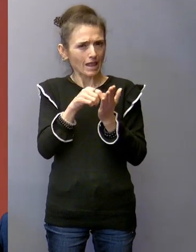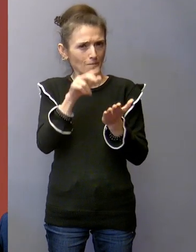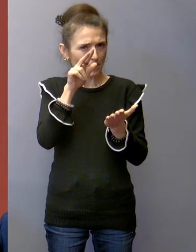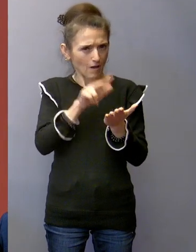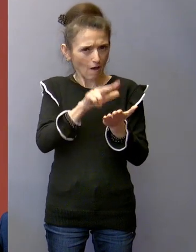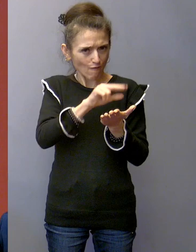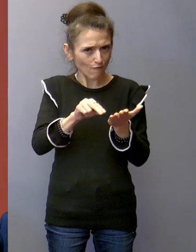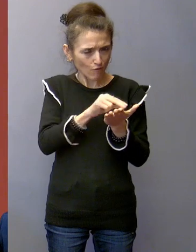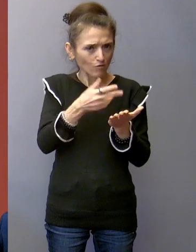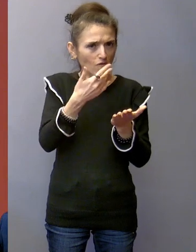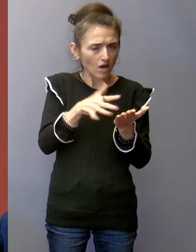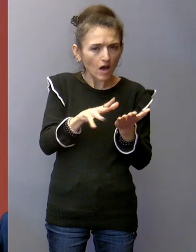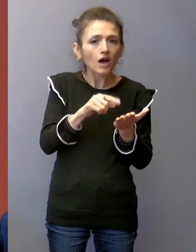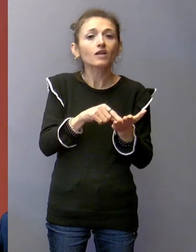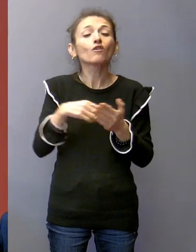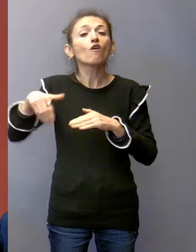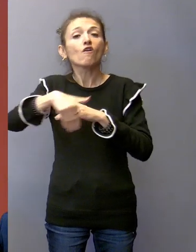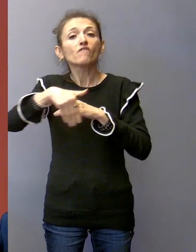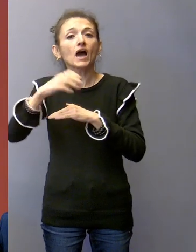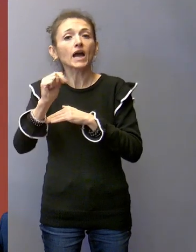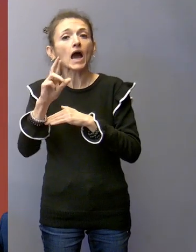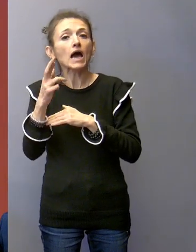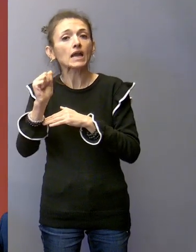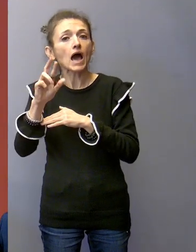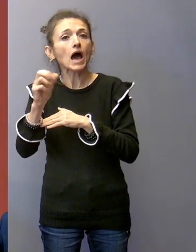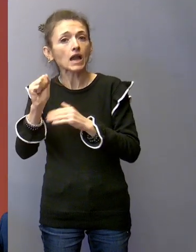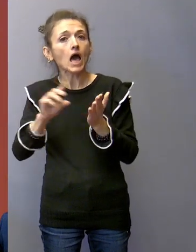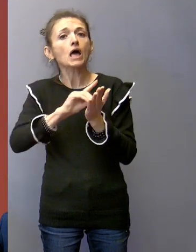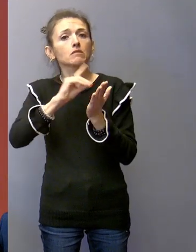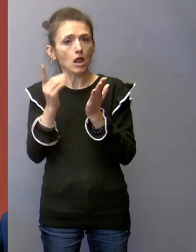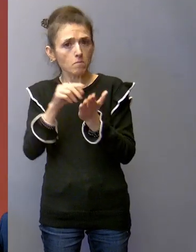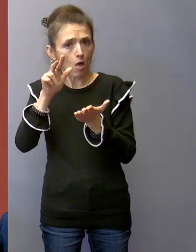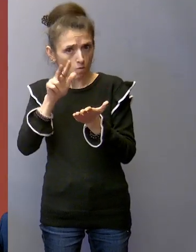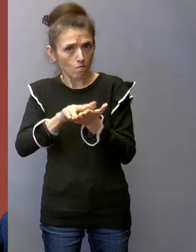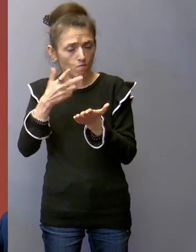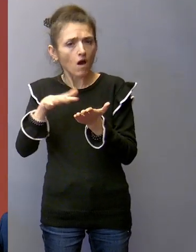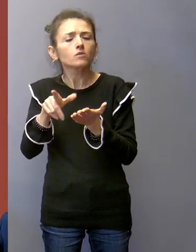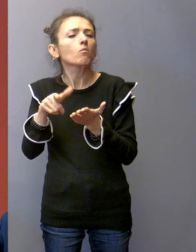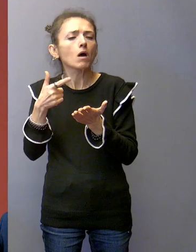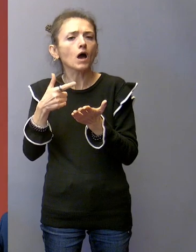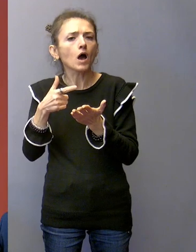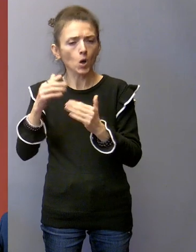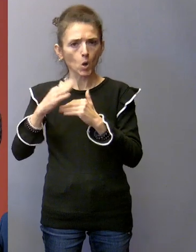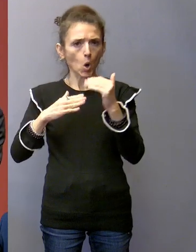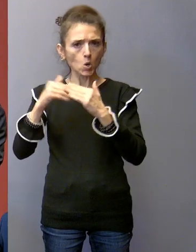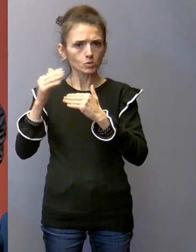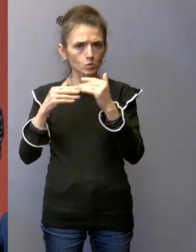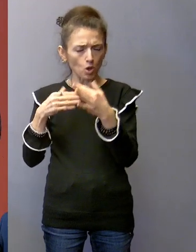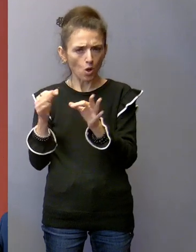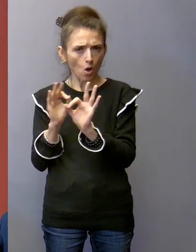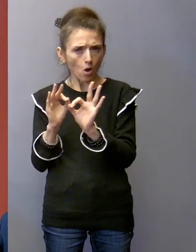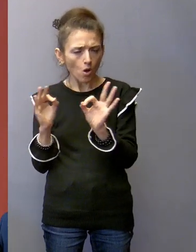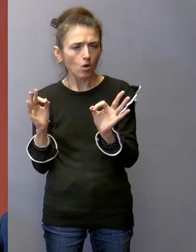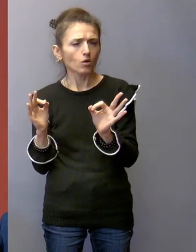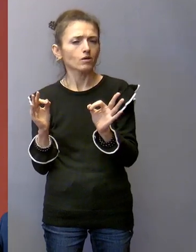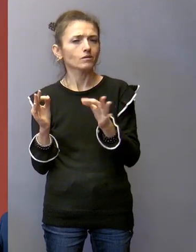l'abbiamo votata e non è stato ancora messa una pietra questo Cosa significa e oggettivamente al